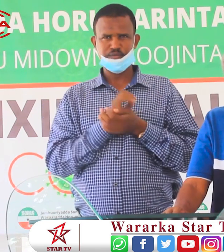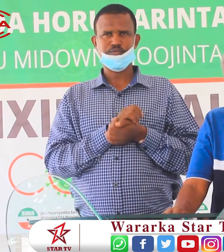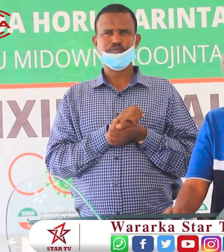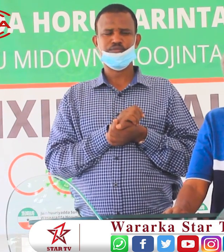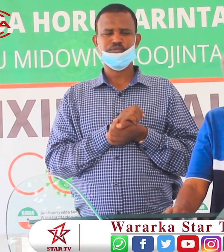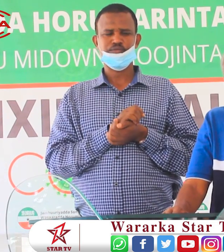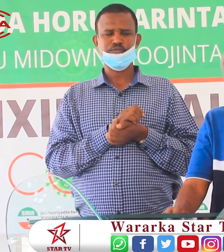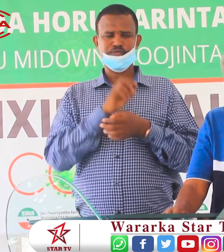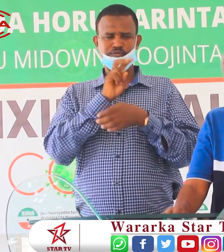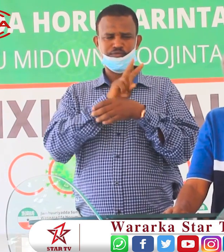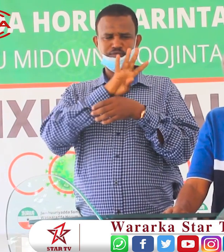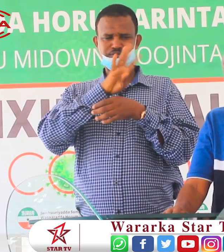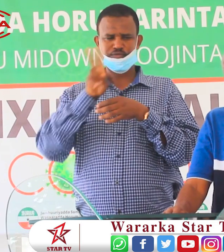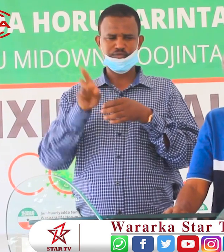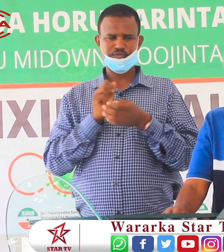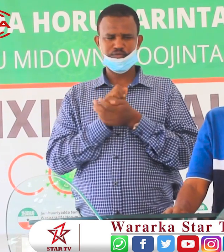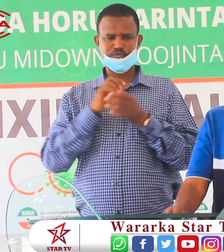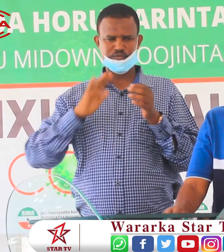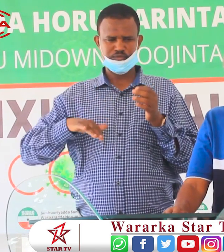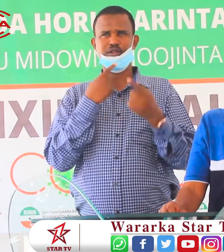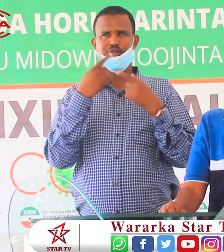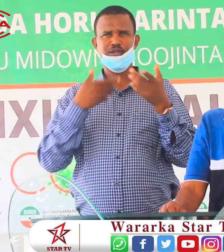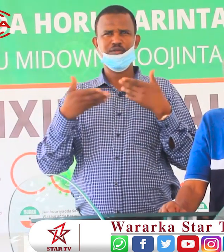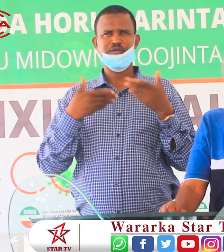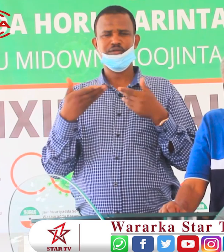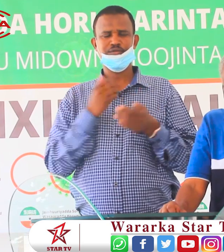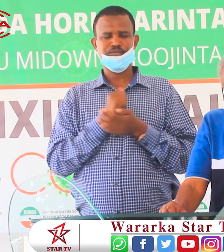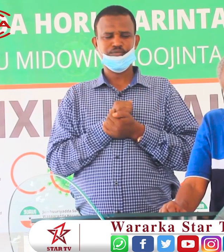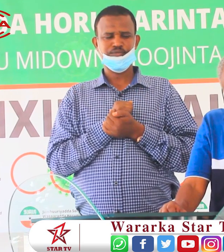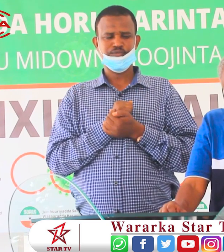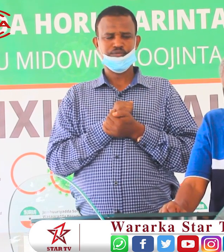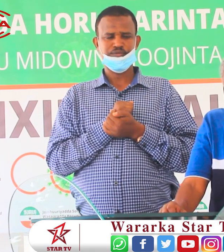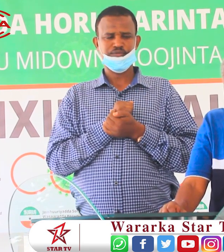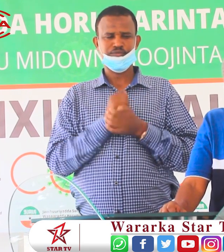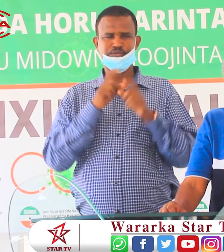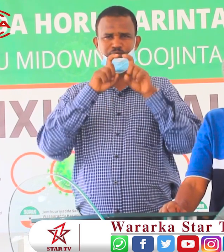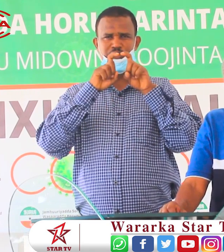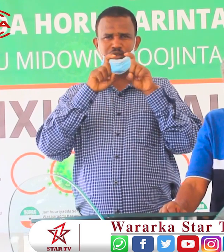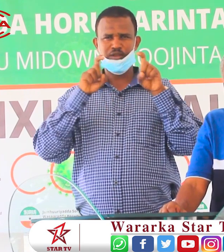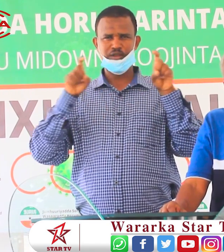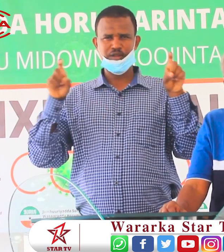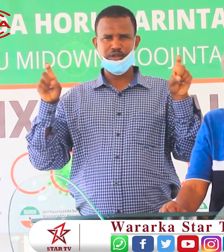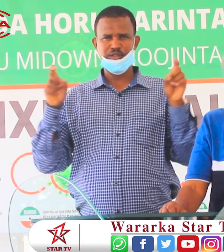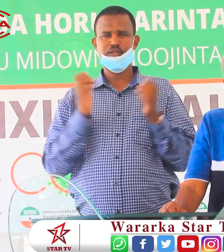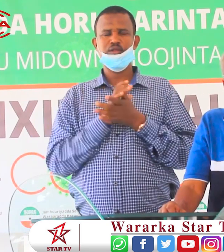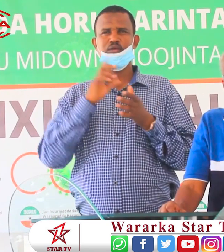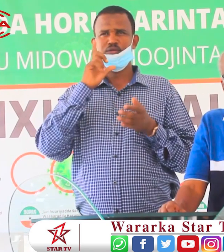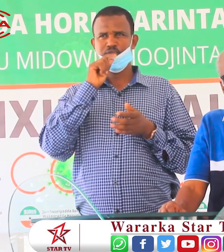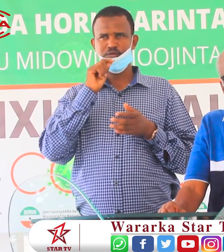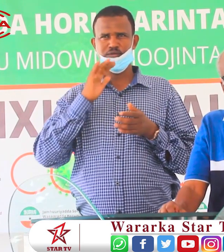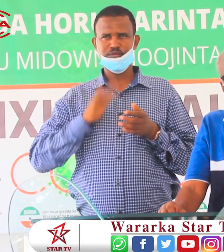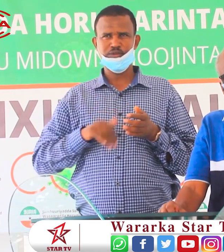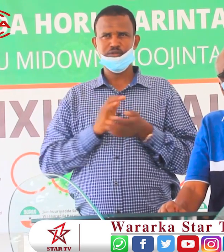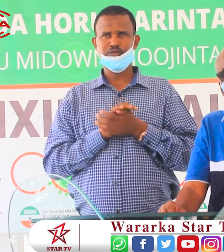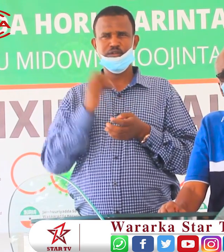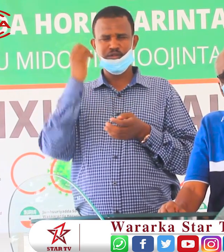oo bulshada la wadaagaya warbixin maalmeedka xanuunka COVID-19 xaaladii ugu dambeysay 48 saacadood ee ugu dambeeyay xaaladda cudurkan COVID